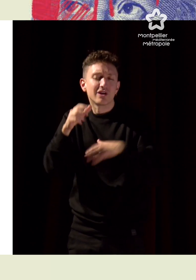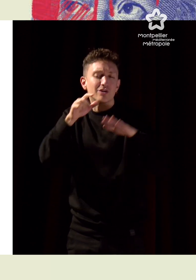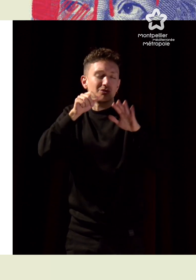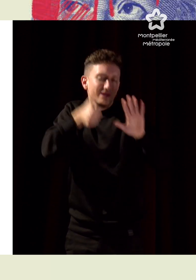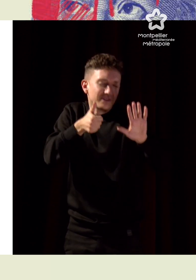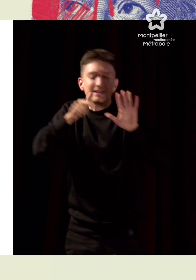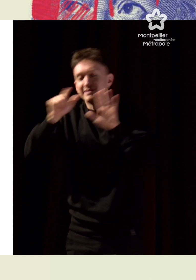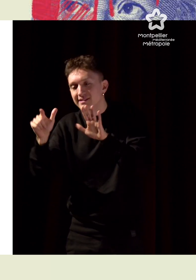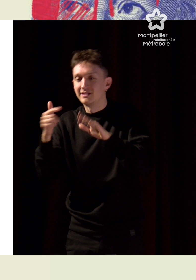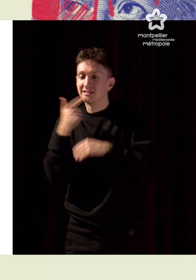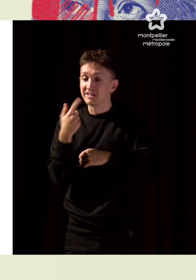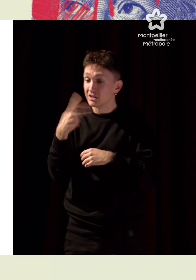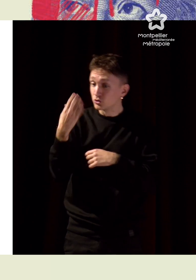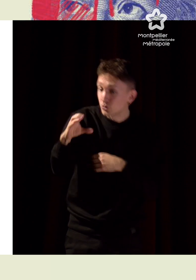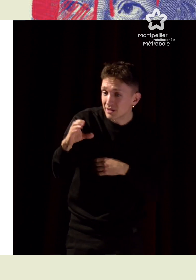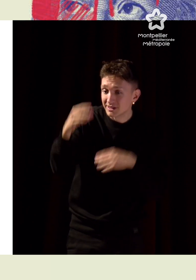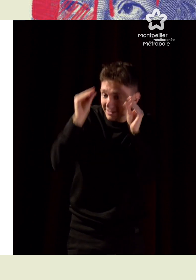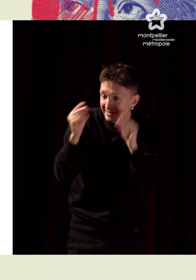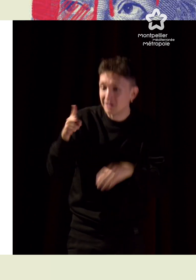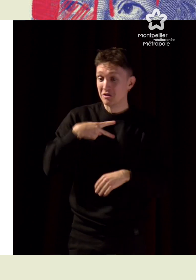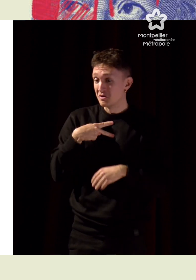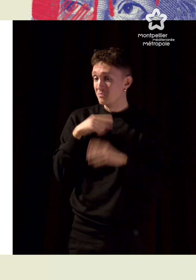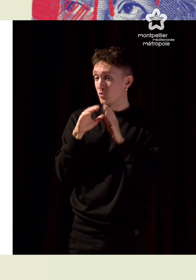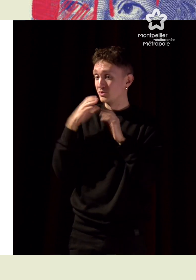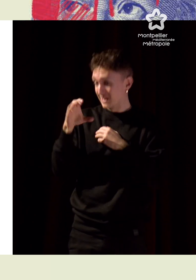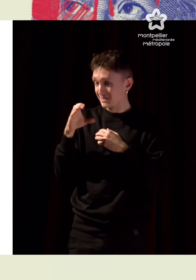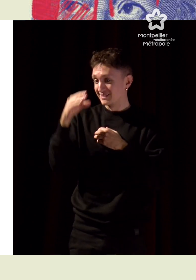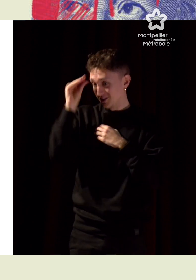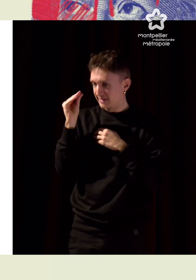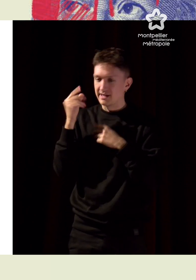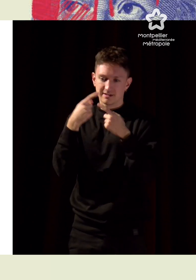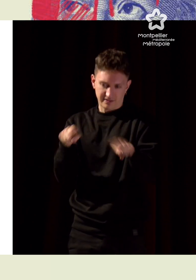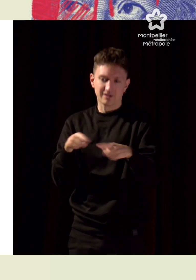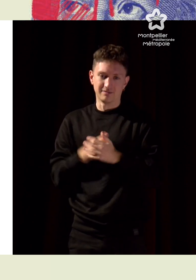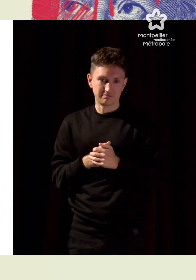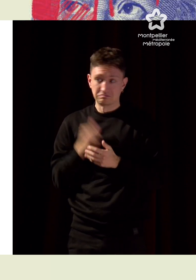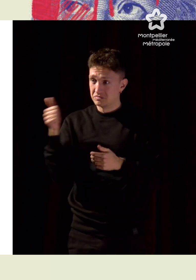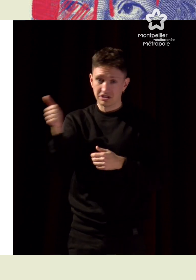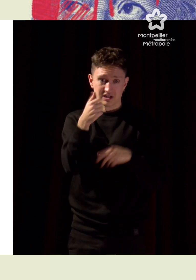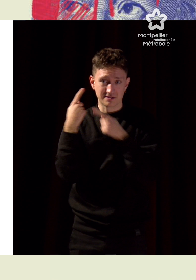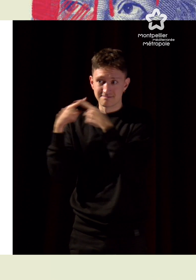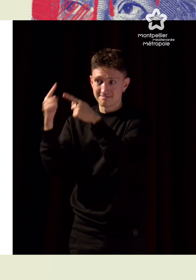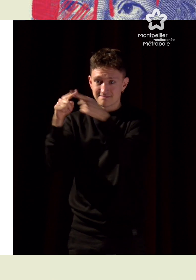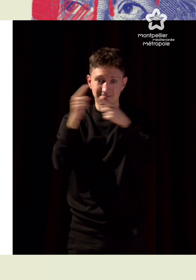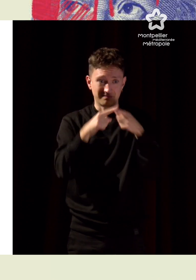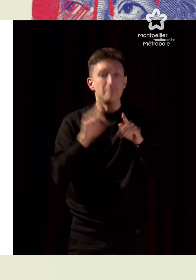Néandertal. Donc, on reçoit tous des 2% de Néandertal différents les uns des autres. Mais ce qu'il y a de marrant, c'est que